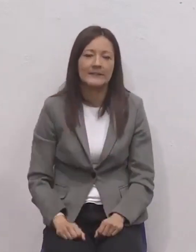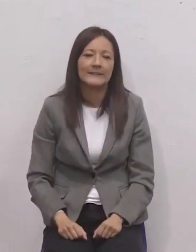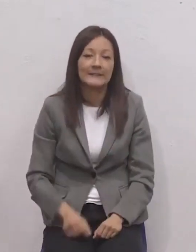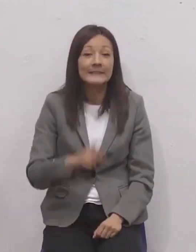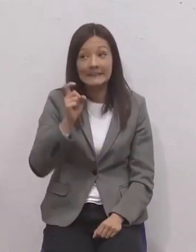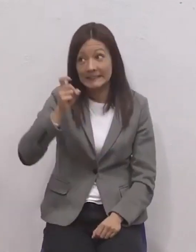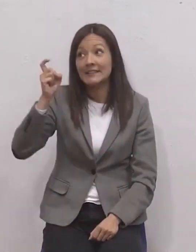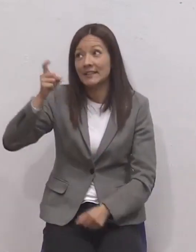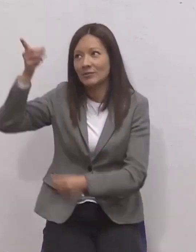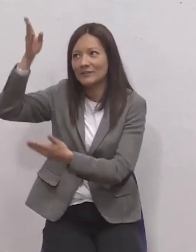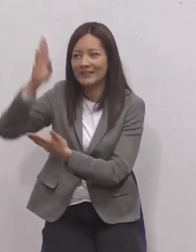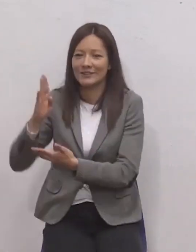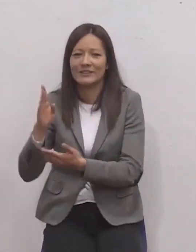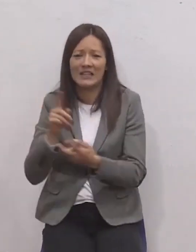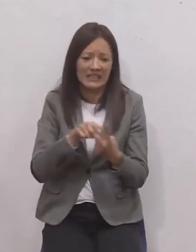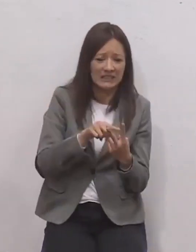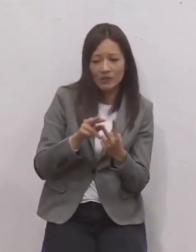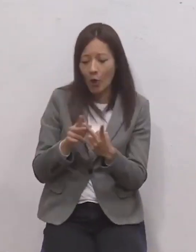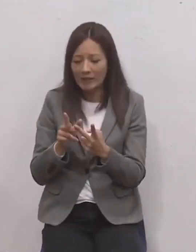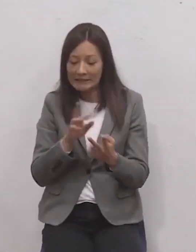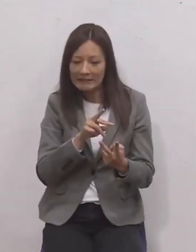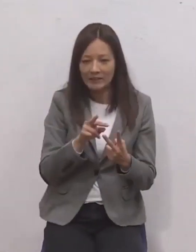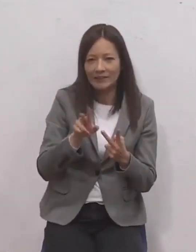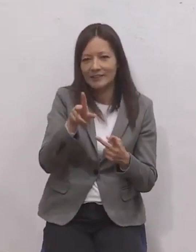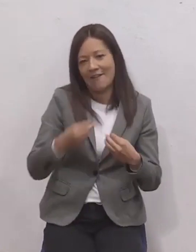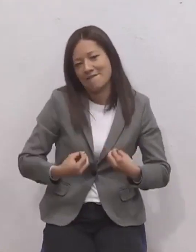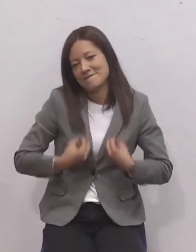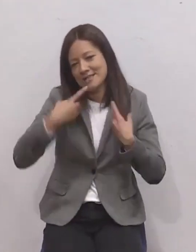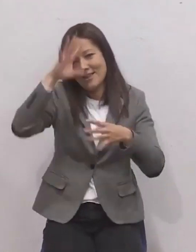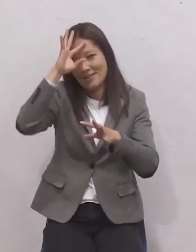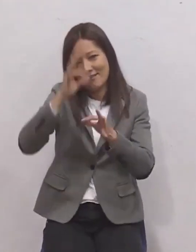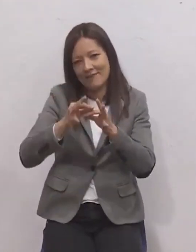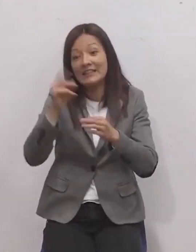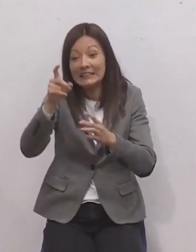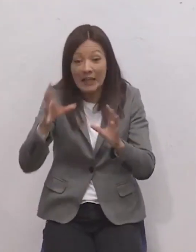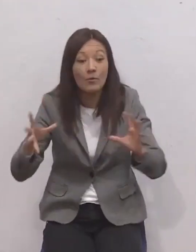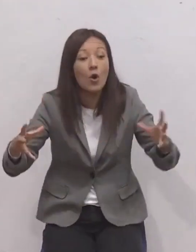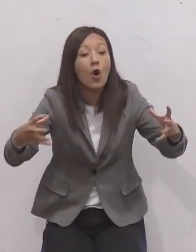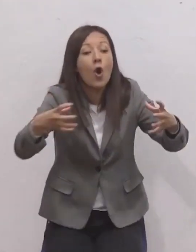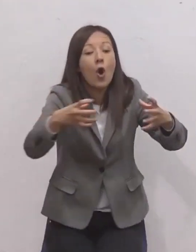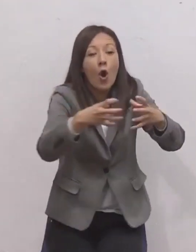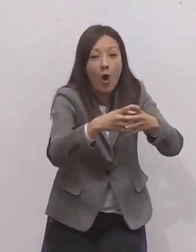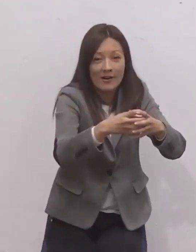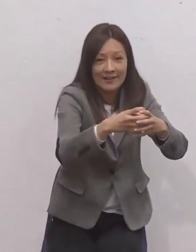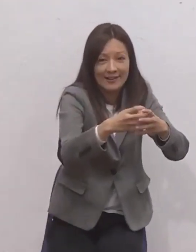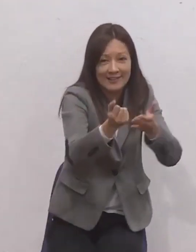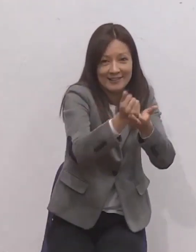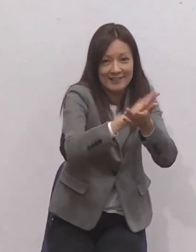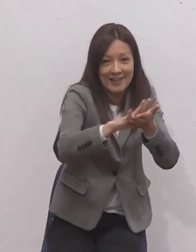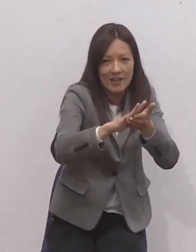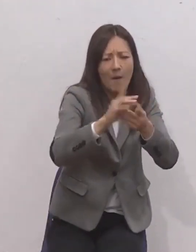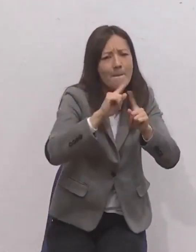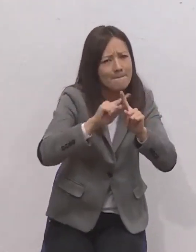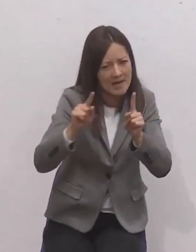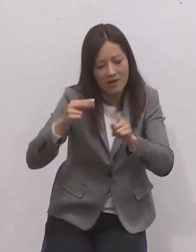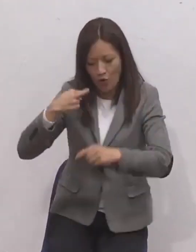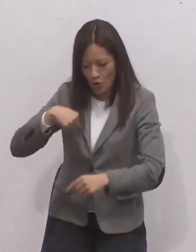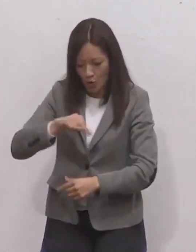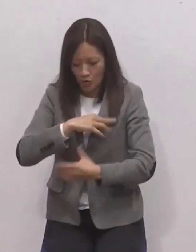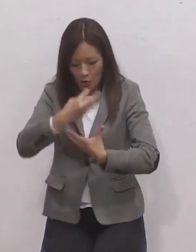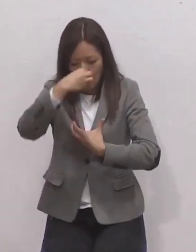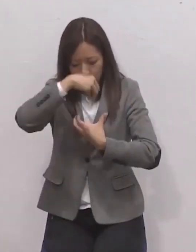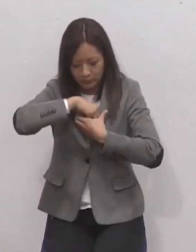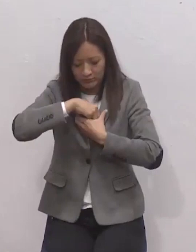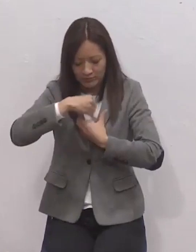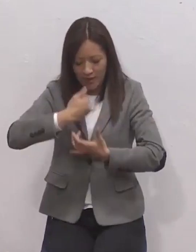No necesitamos. Esa es la dualidad de la vida de fe. Necesitamos de la congregación de los santos, pero en nosotros mora